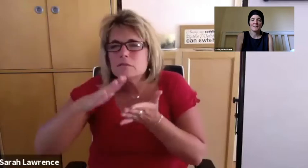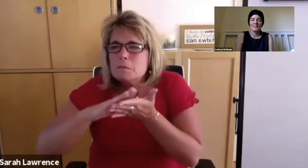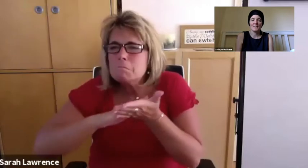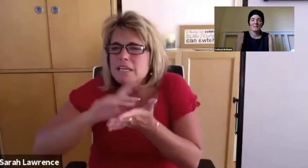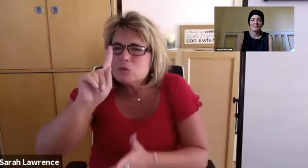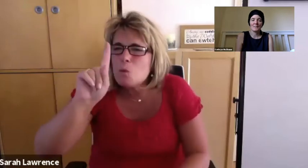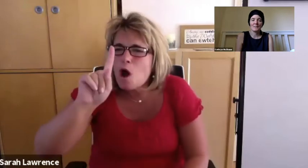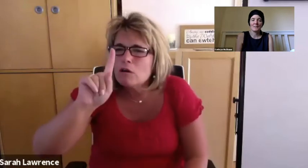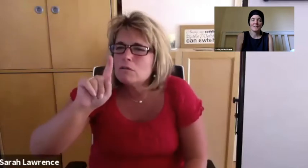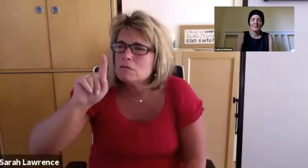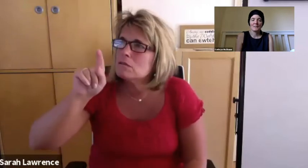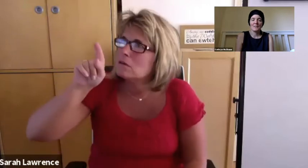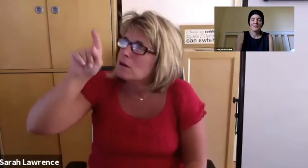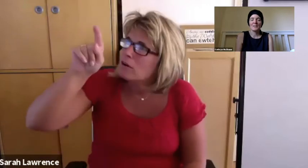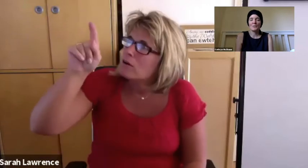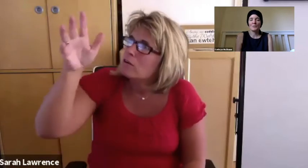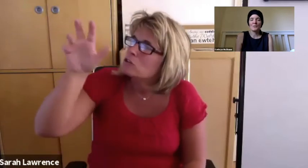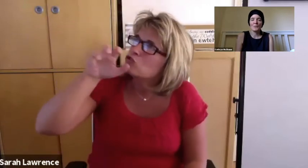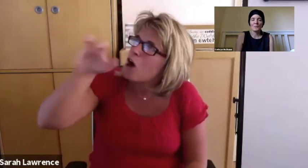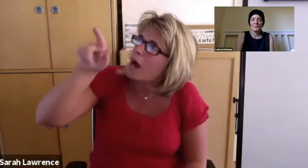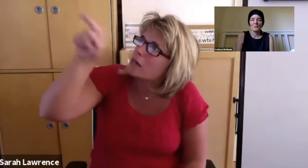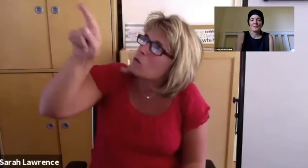ni, y ddraig o'r fflag.